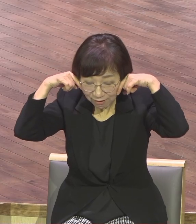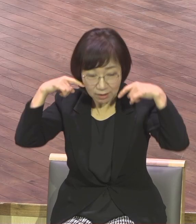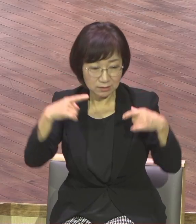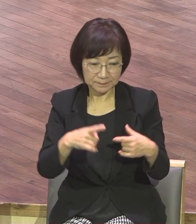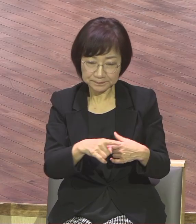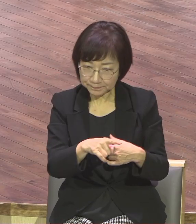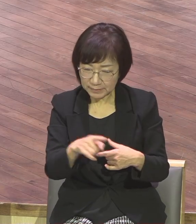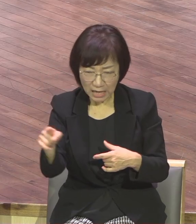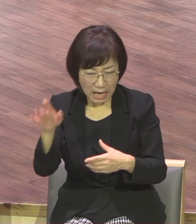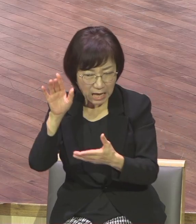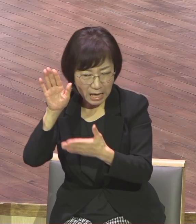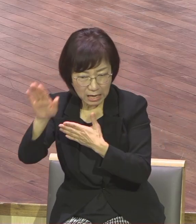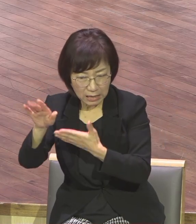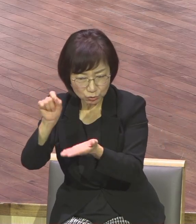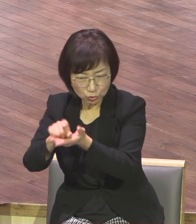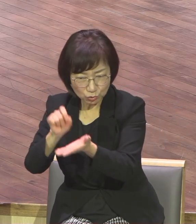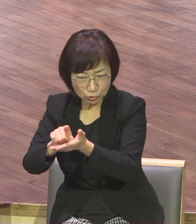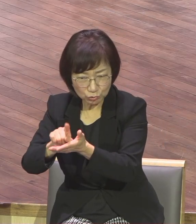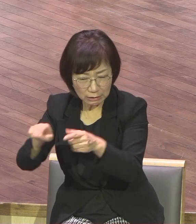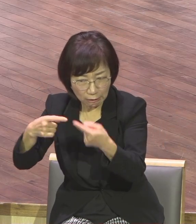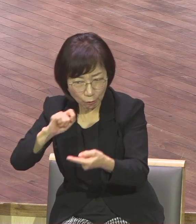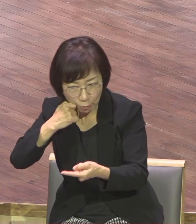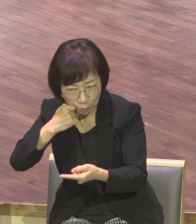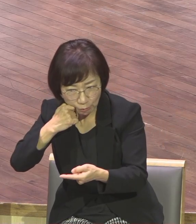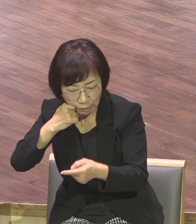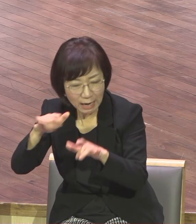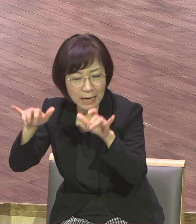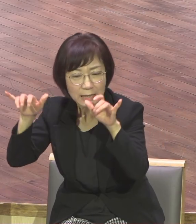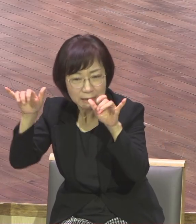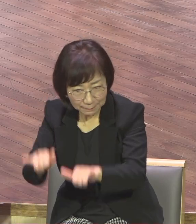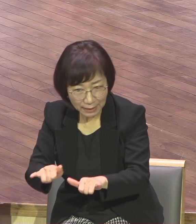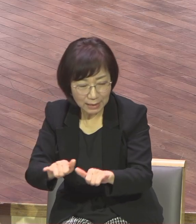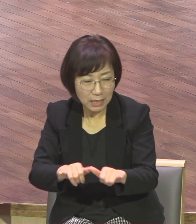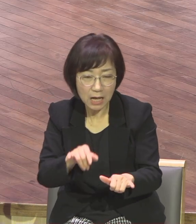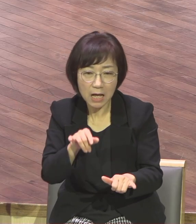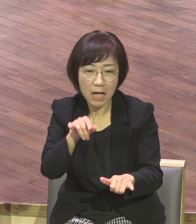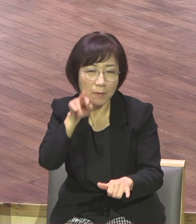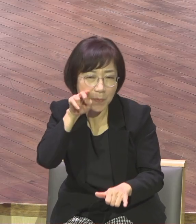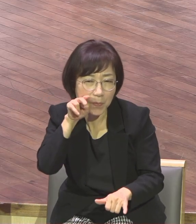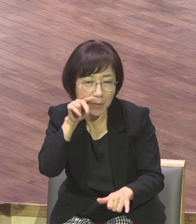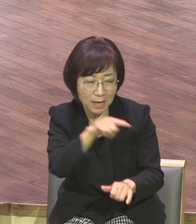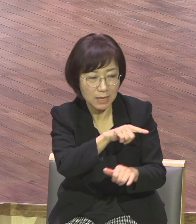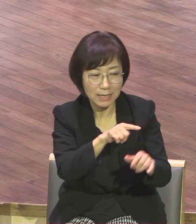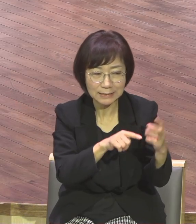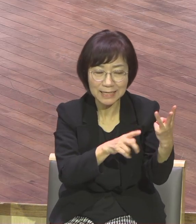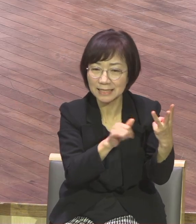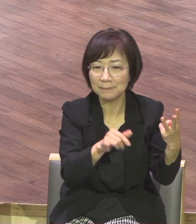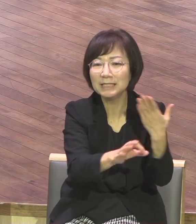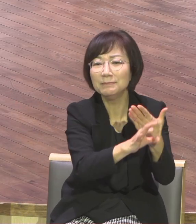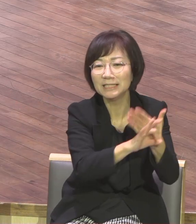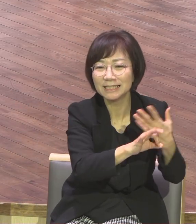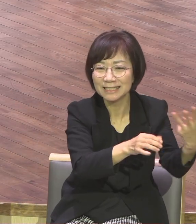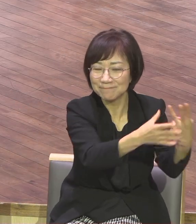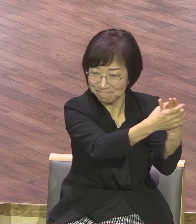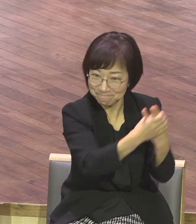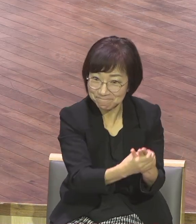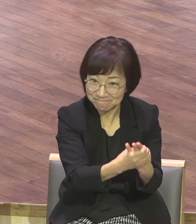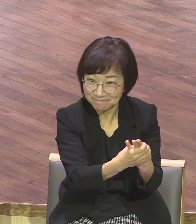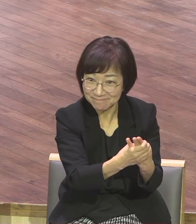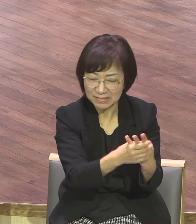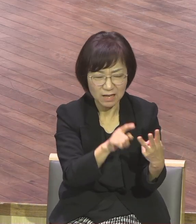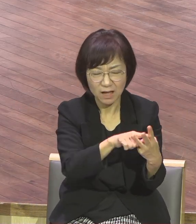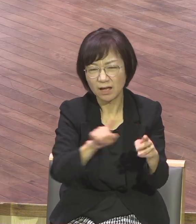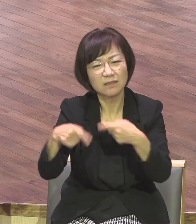나갔어요. 그런데 최선을 다해서 이 뭡니까? 훈련 파트너가 되어줬어요.